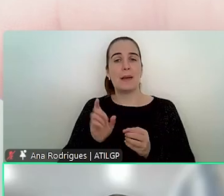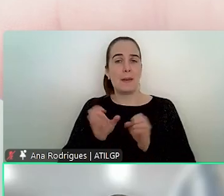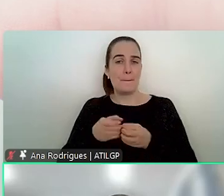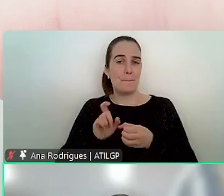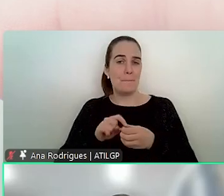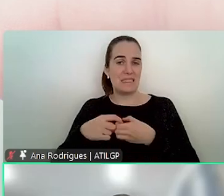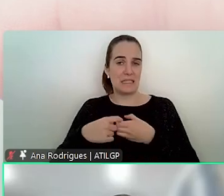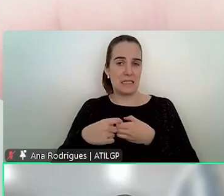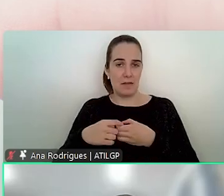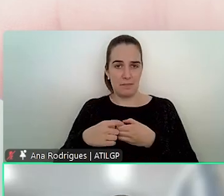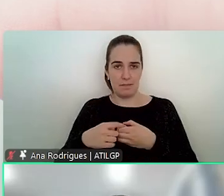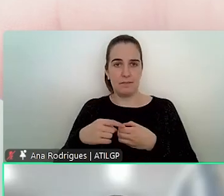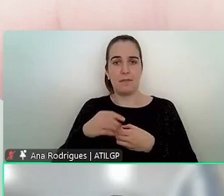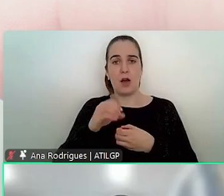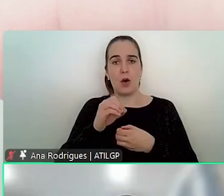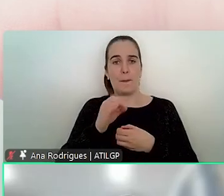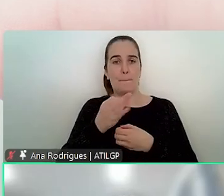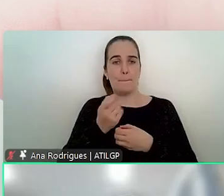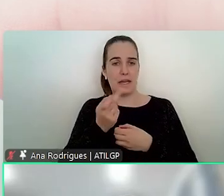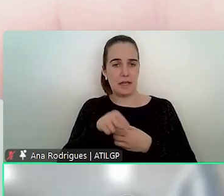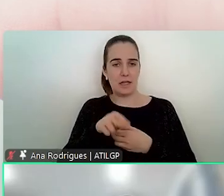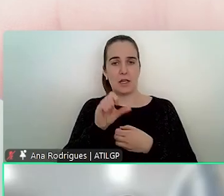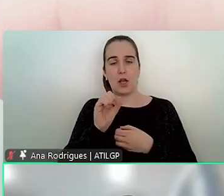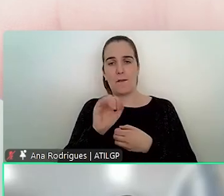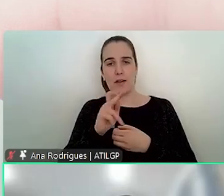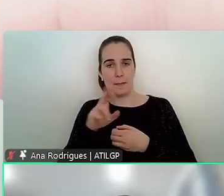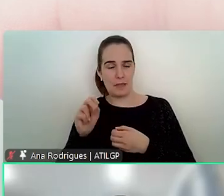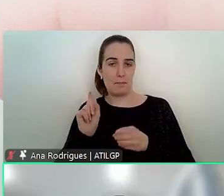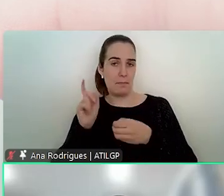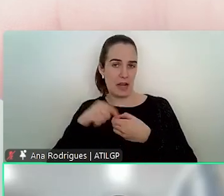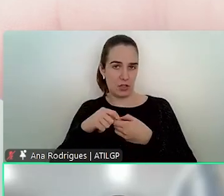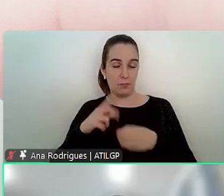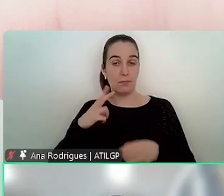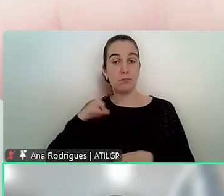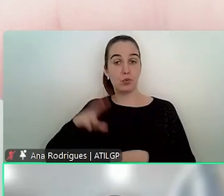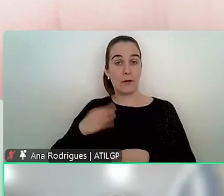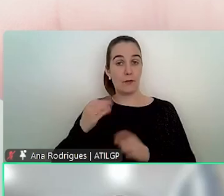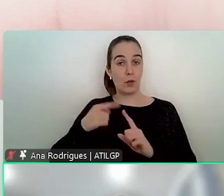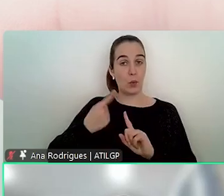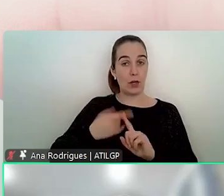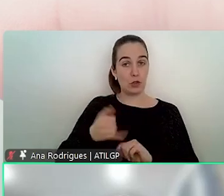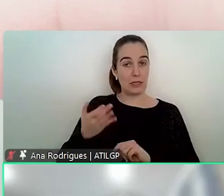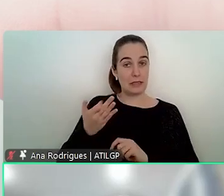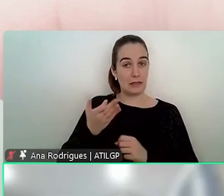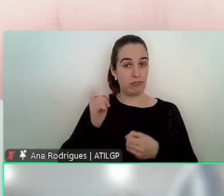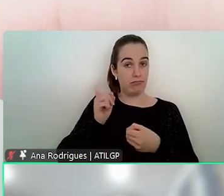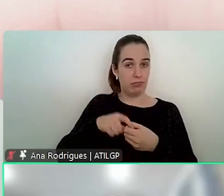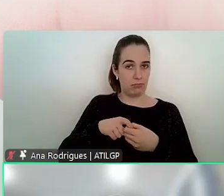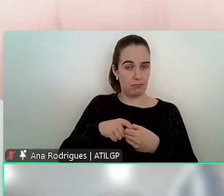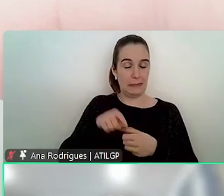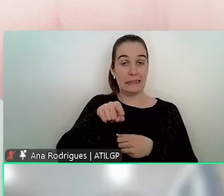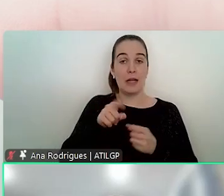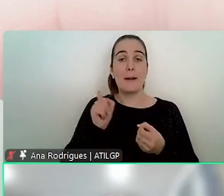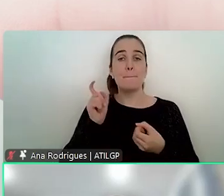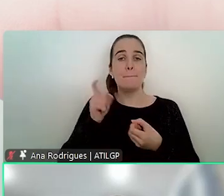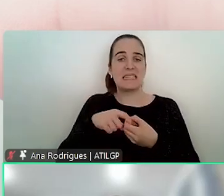aberta, o Open Government Partnership, ao qual Portugal aderiu em 2017. A parceria em